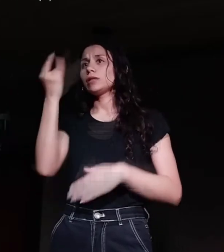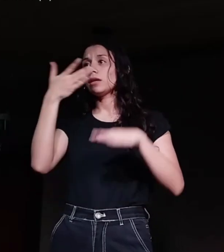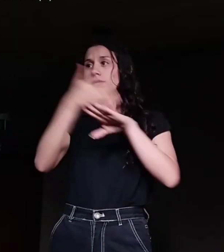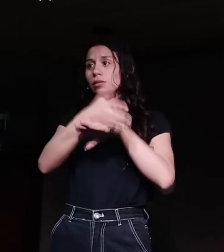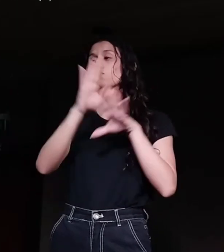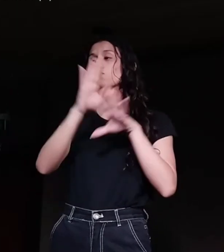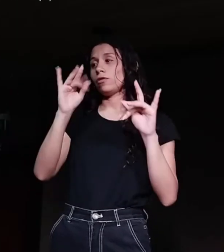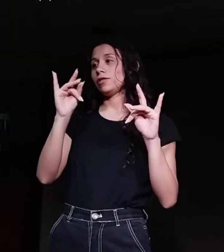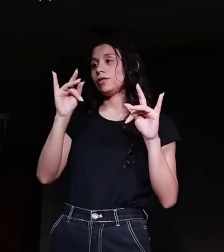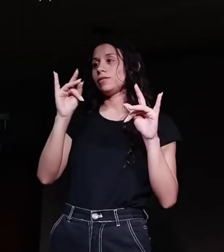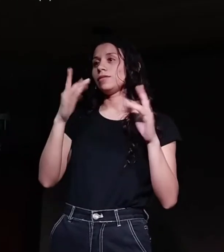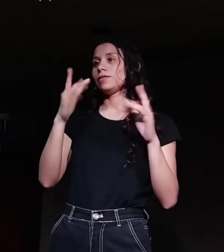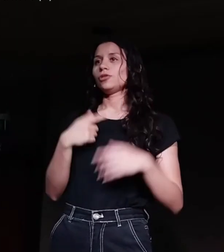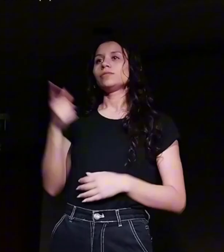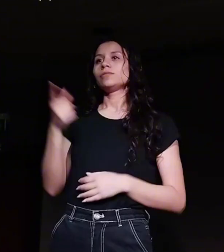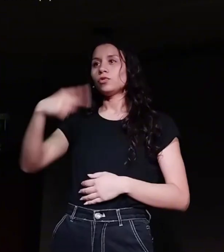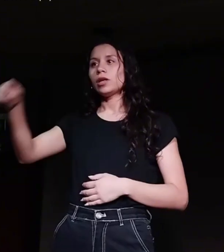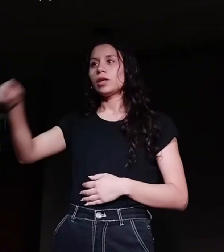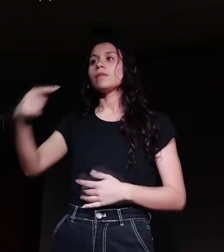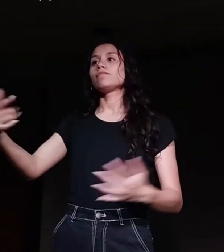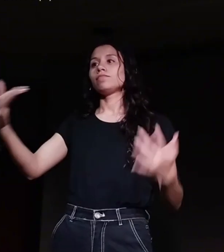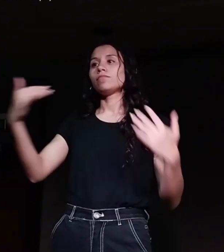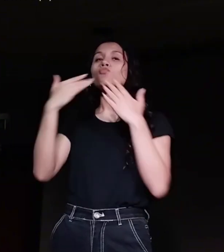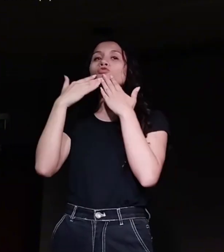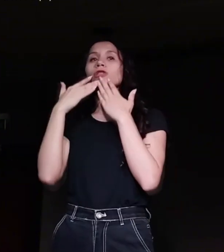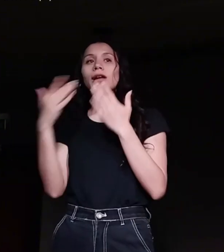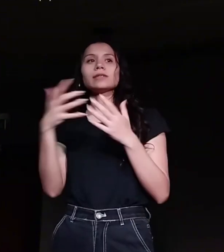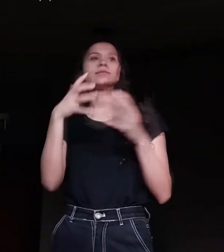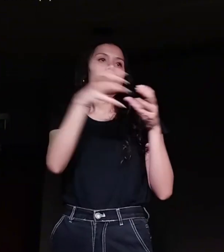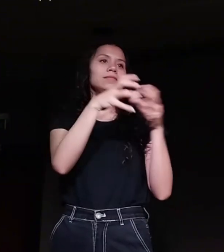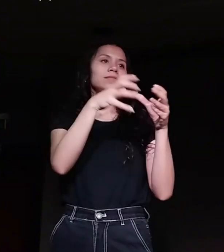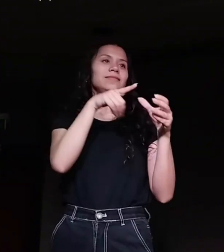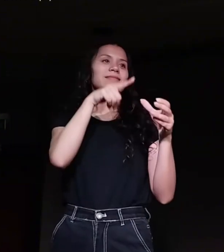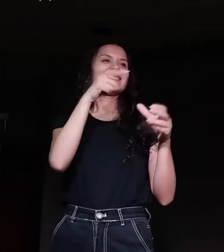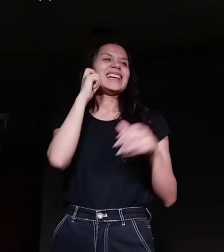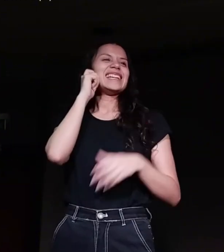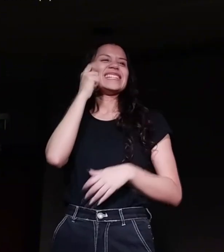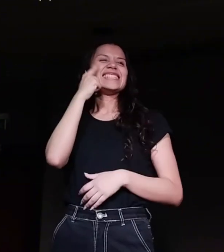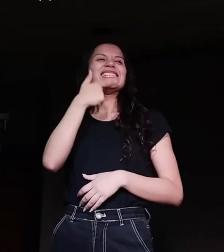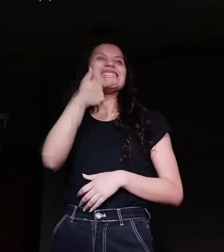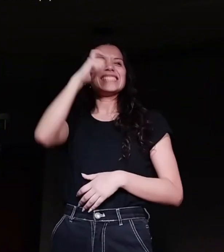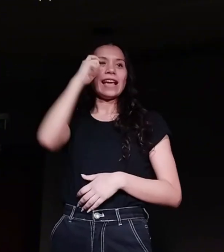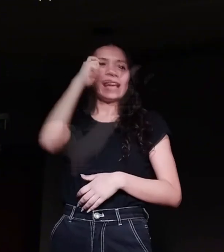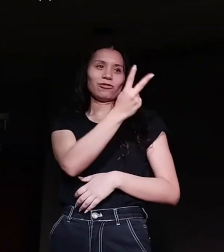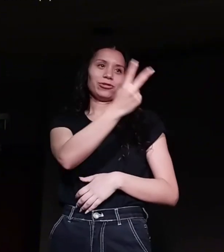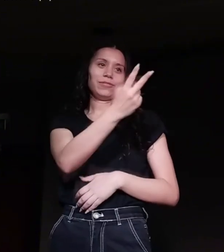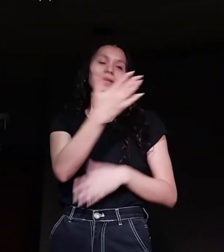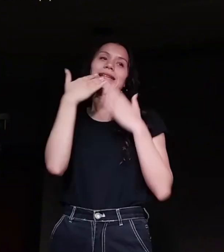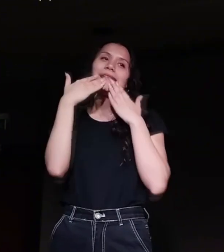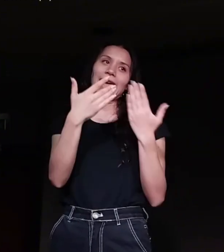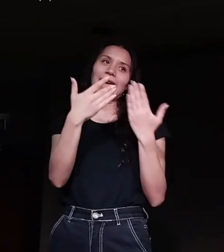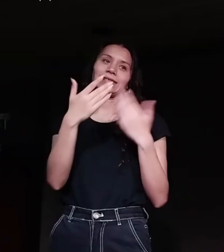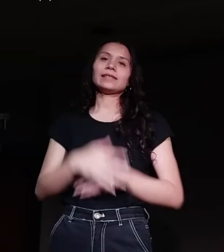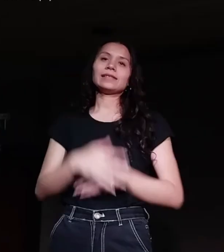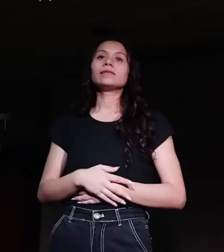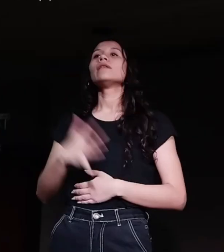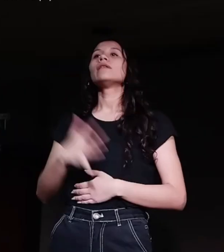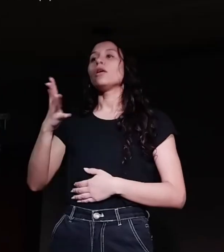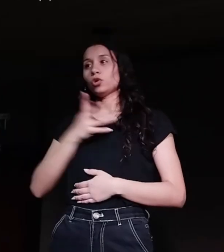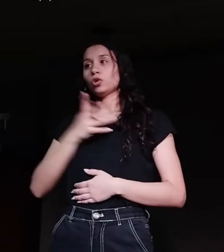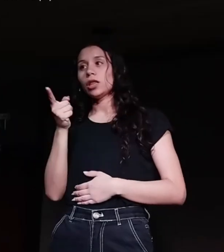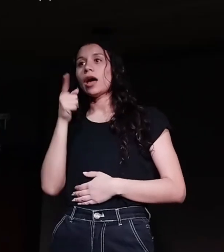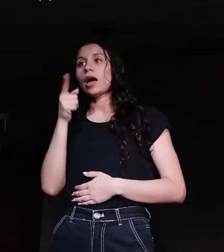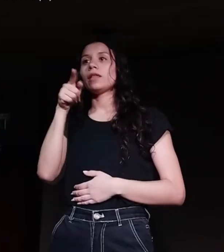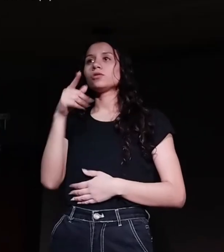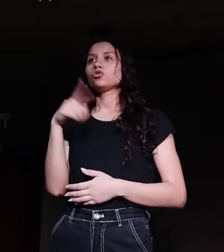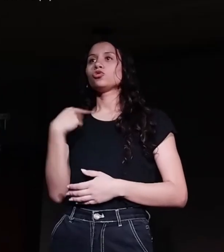les agradecemos a todos, bueno, las GISES que están siempre con nosotros, de nuevo, autoridades que nos han permitido, a ustedes